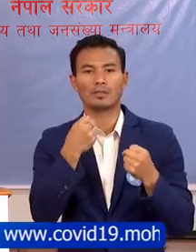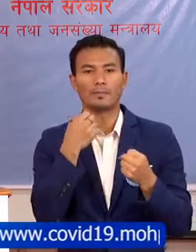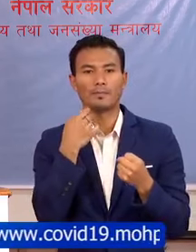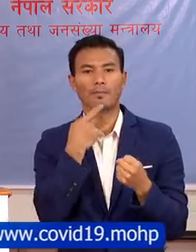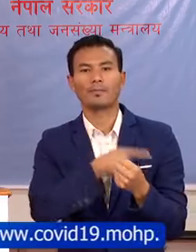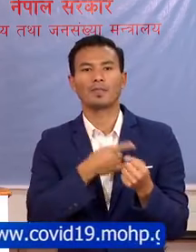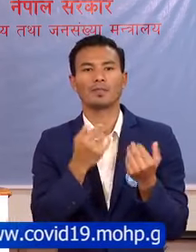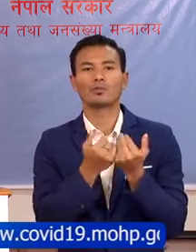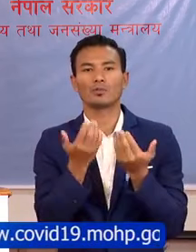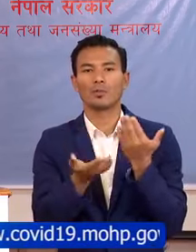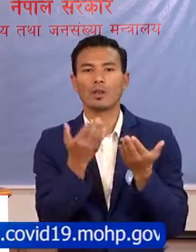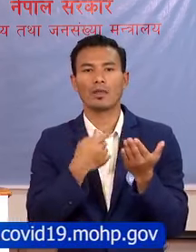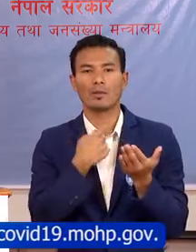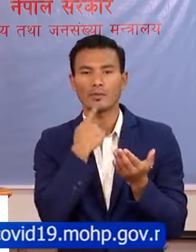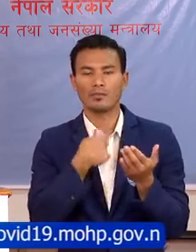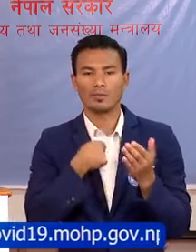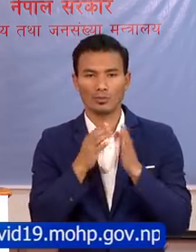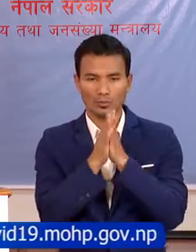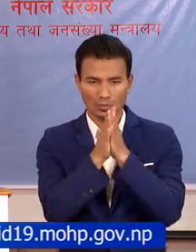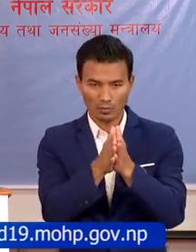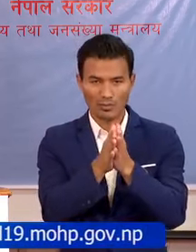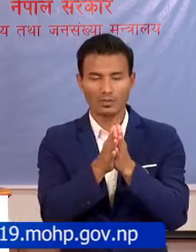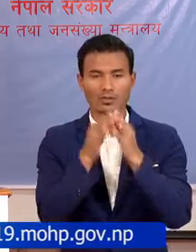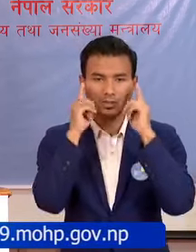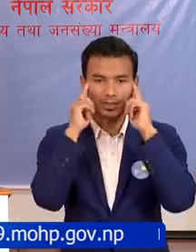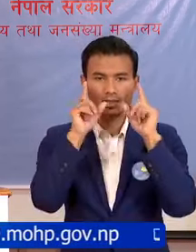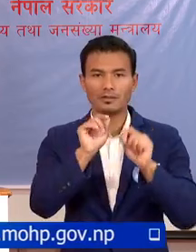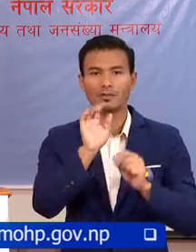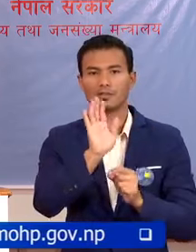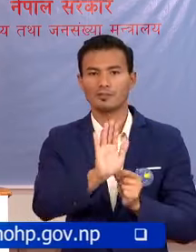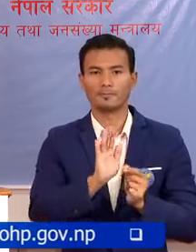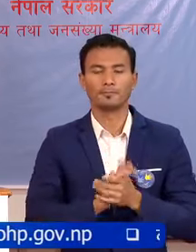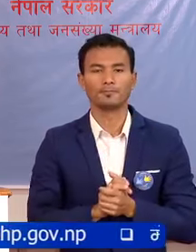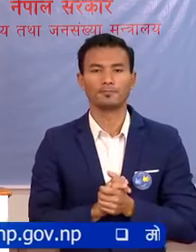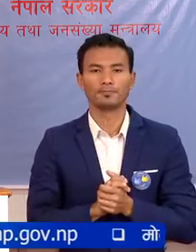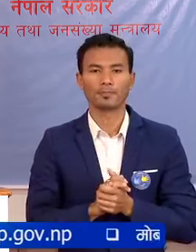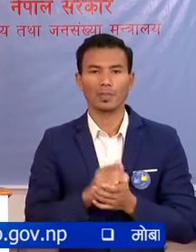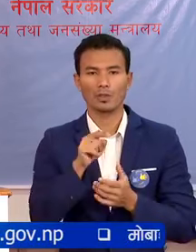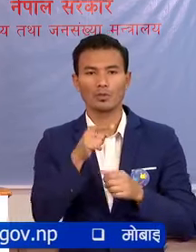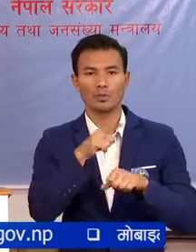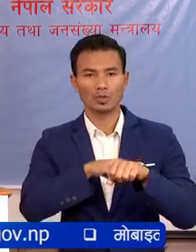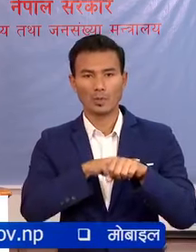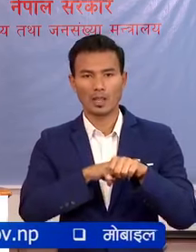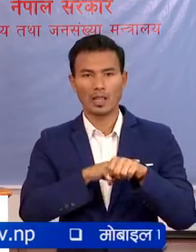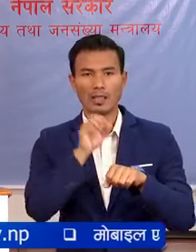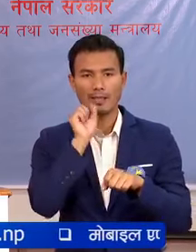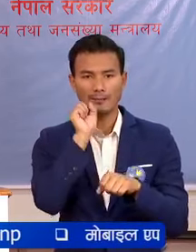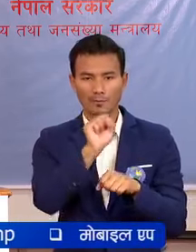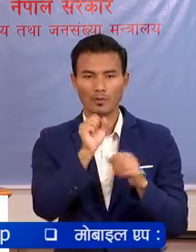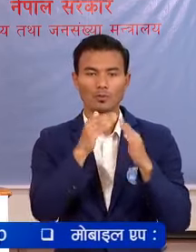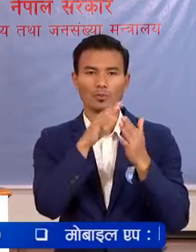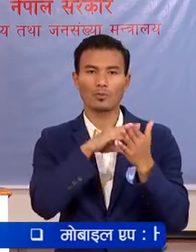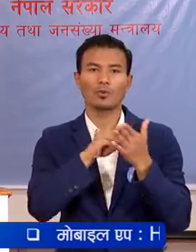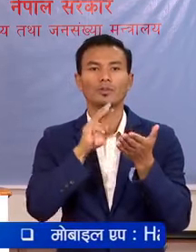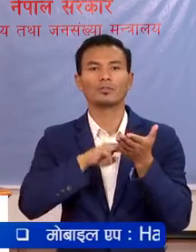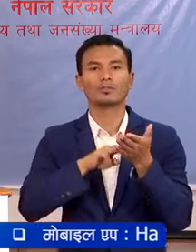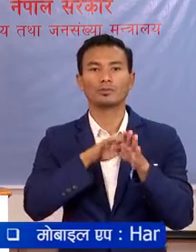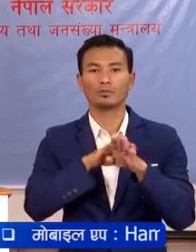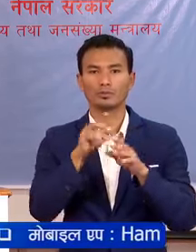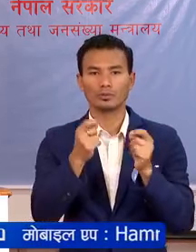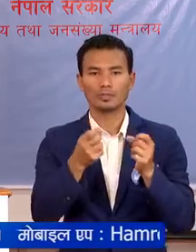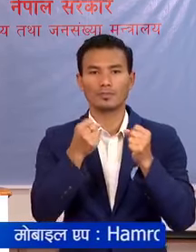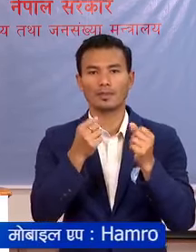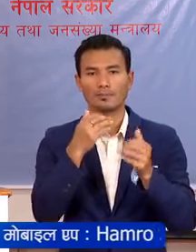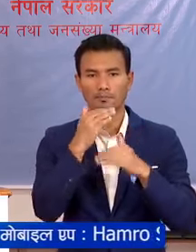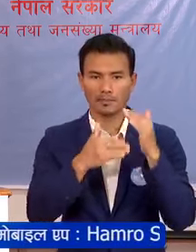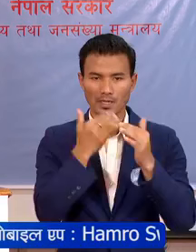पन्ये अनुरोद गरना चाहां चौँ, अपेक्ष्या गरना चाहां चौँ यो समयलाई आपनो और आपनो परिवार का सदेशे हरुको छे मता